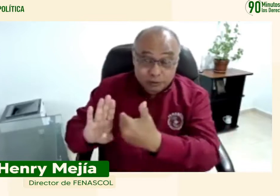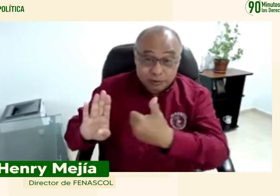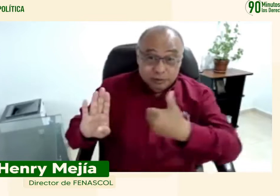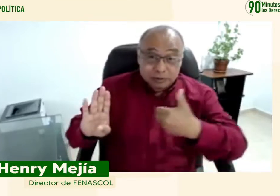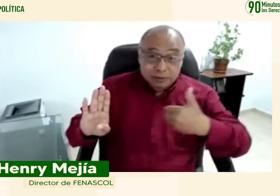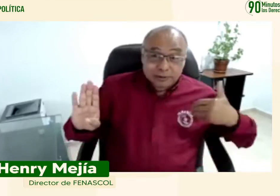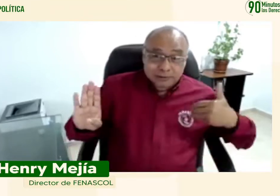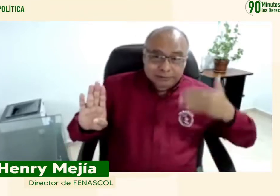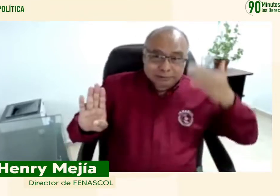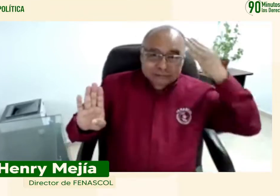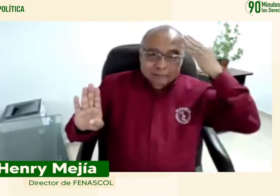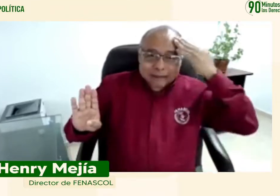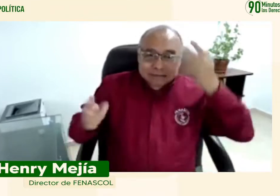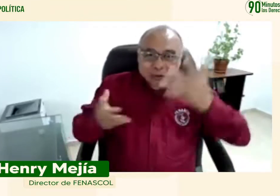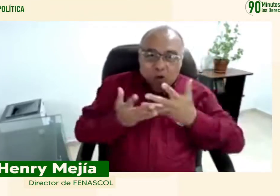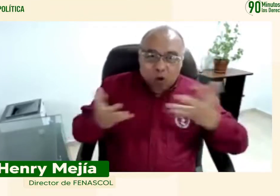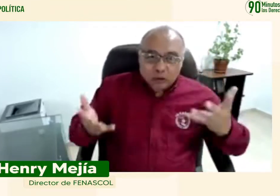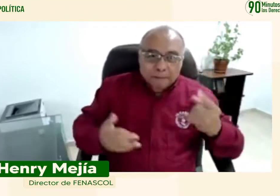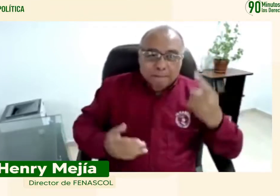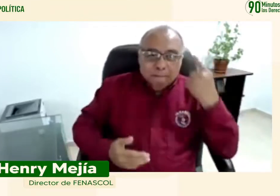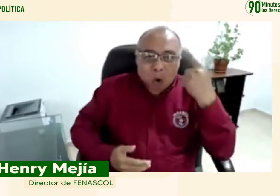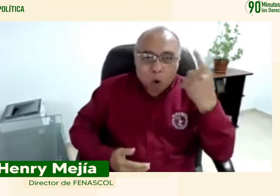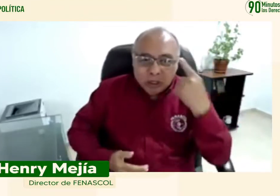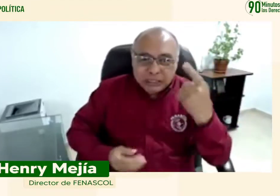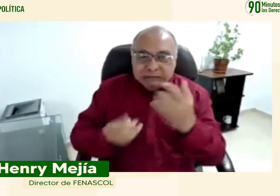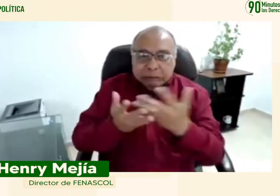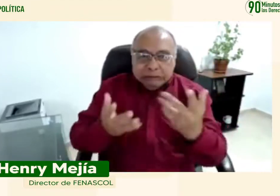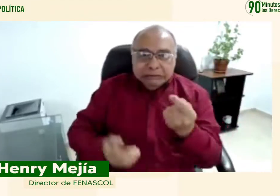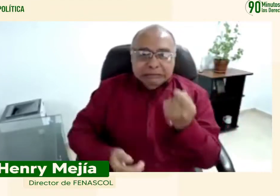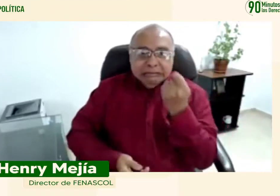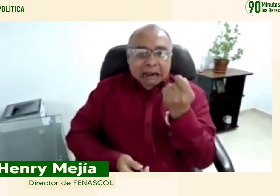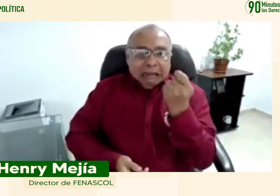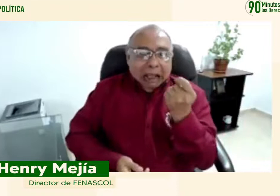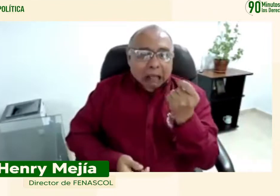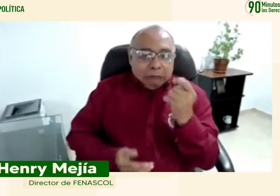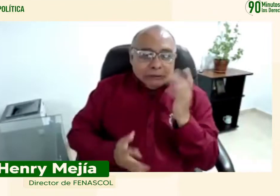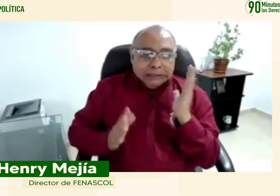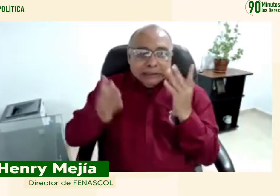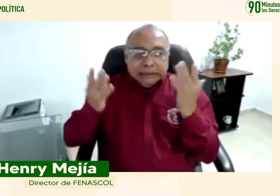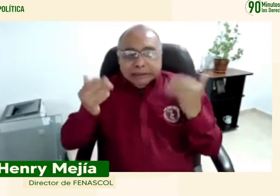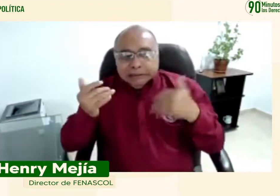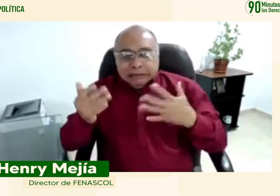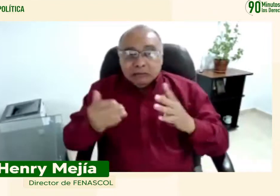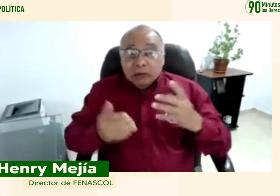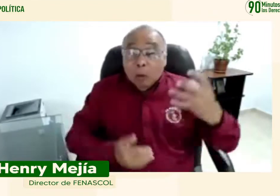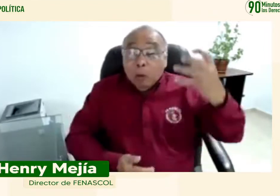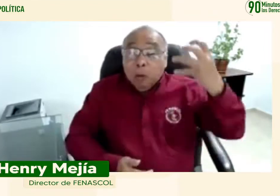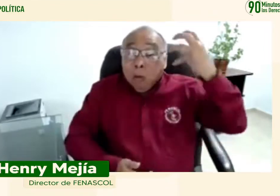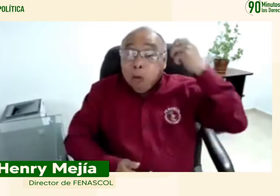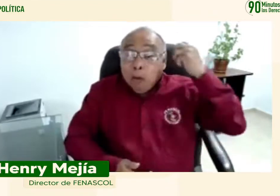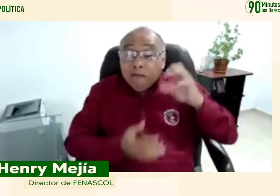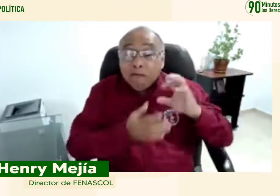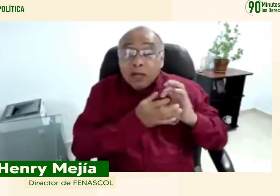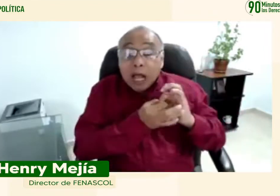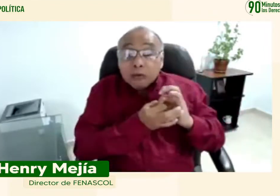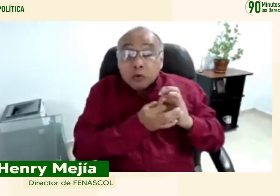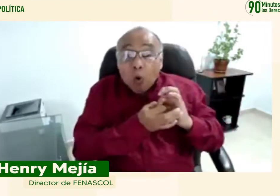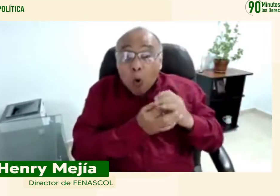estamos hablando del 91 cuando se crea la constitución y sabemos que el tema político estaba muy muy delicado